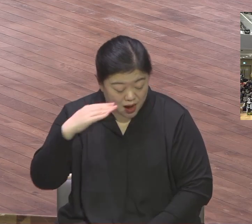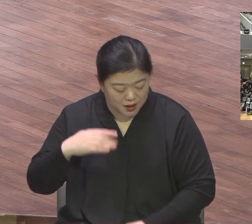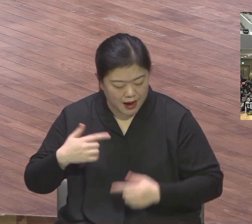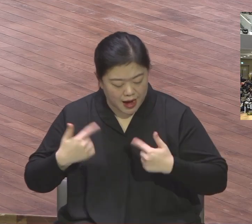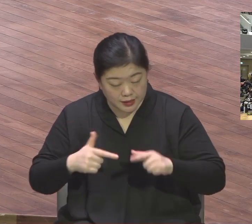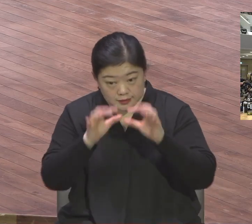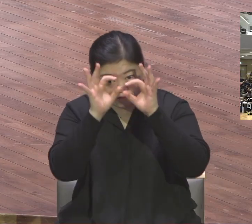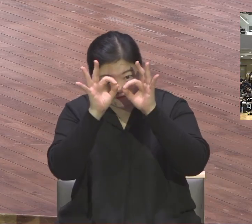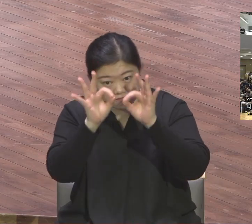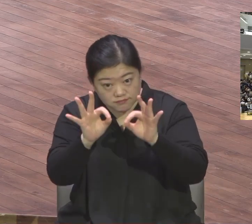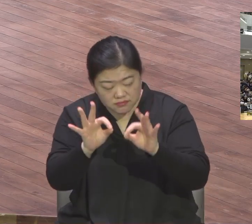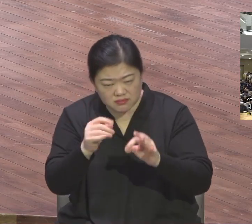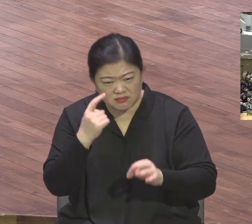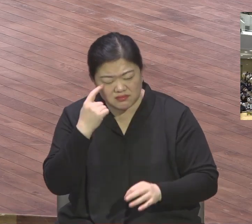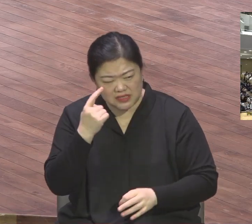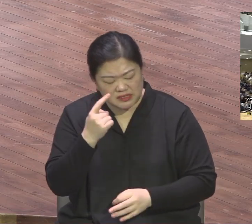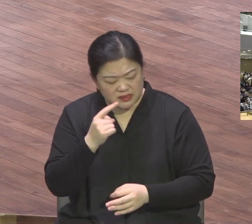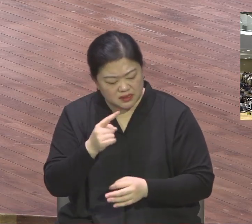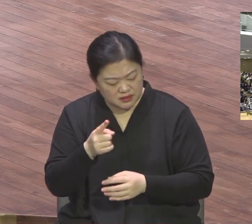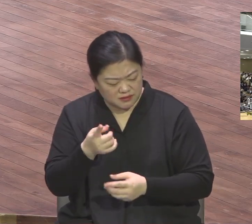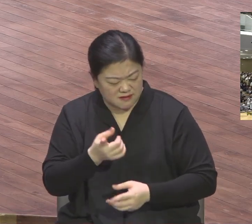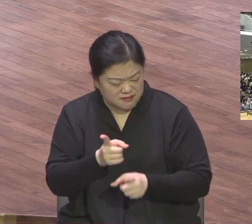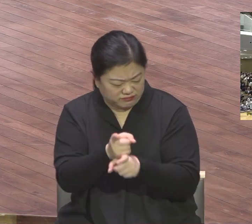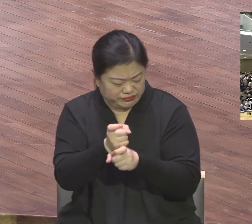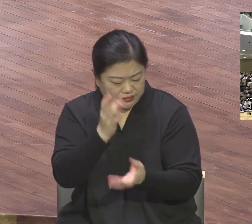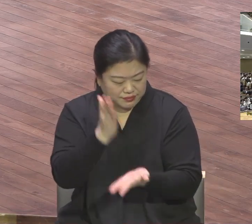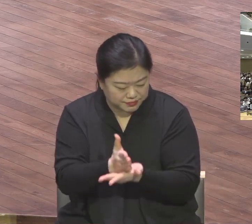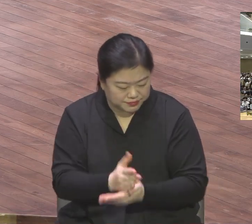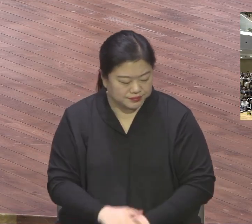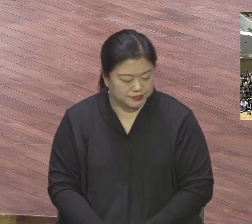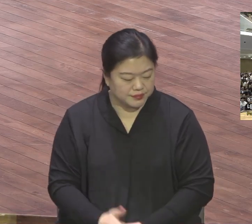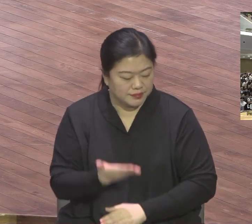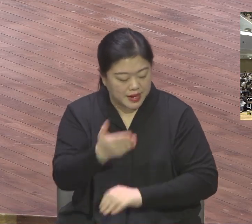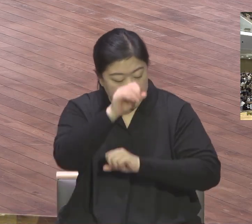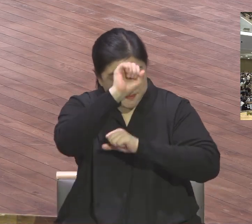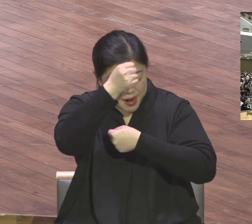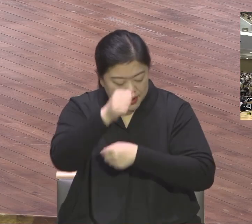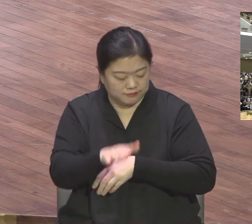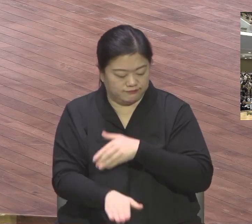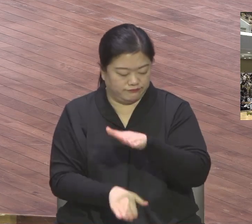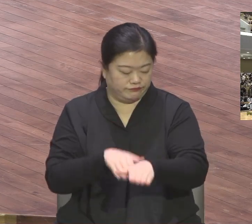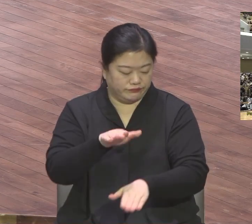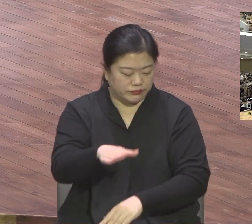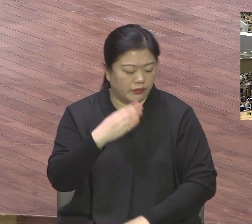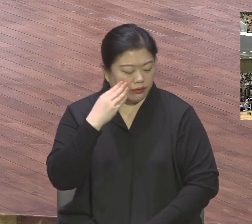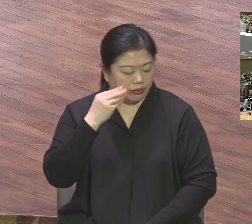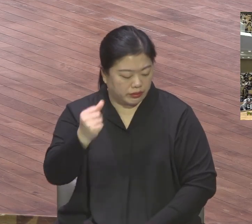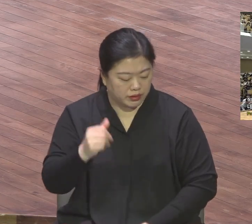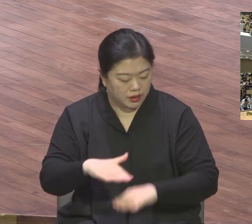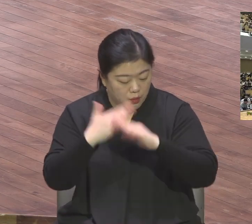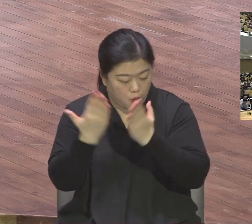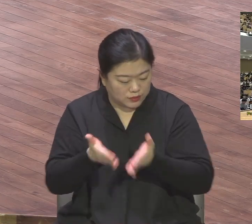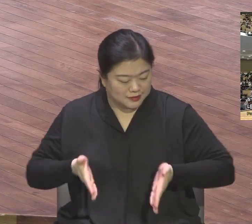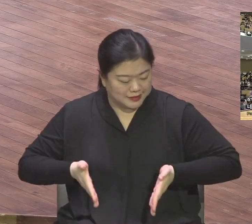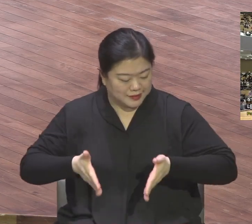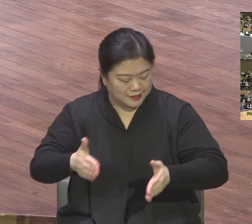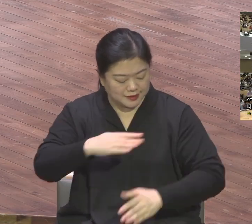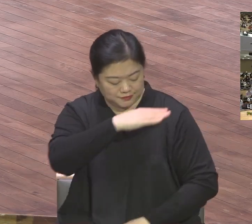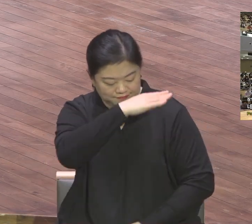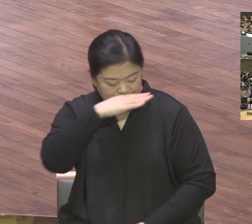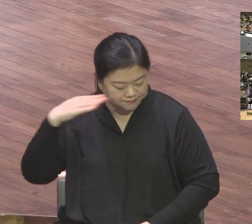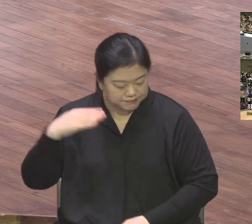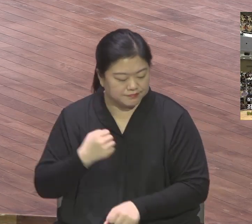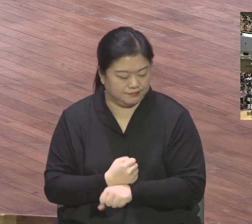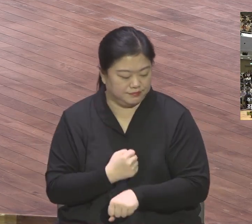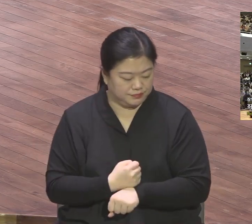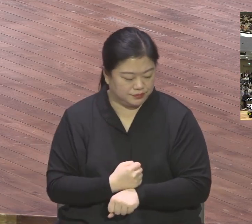눈꺼풀은 내 앞을 곱게 살펴. 같이 읽읍시다. 내 발이 행할 길을 평탄하게 하며 내 모든 길을